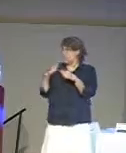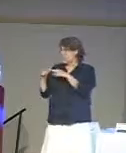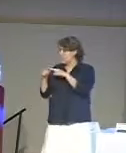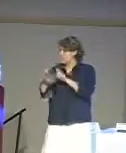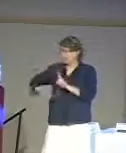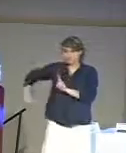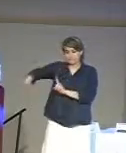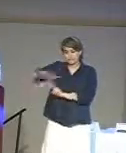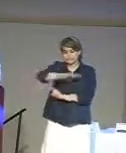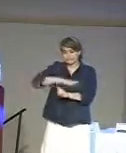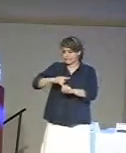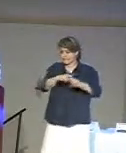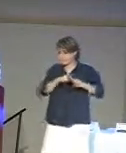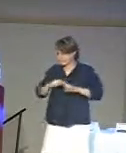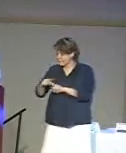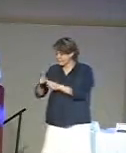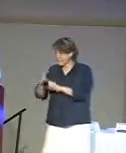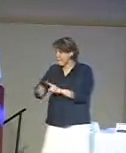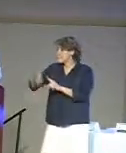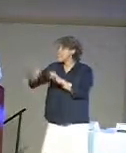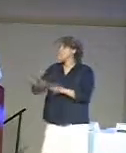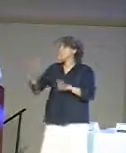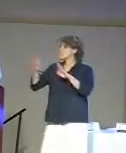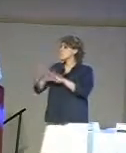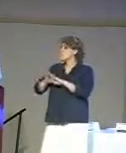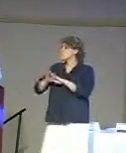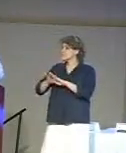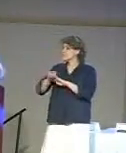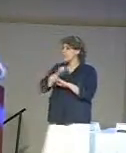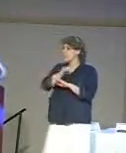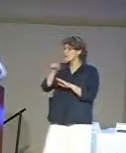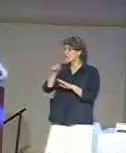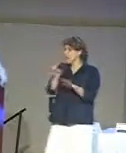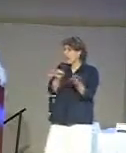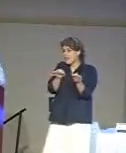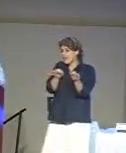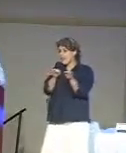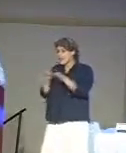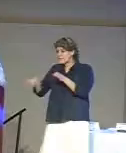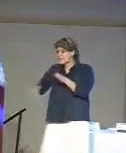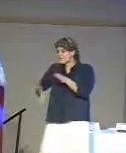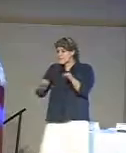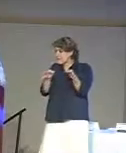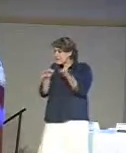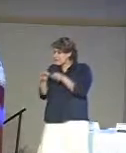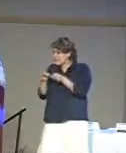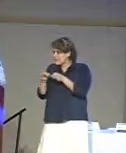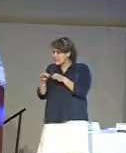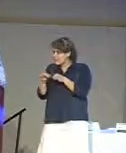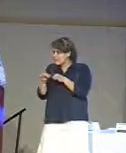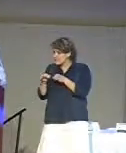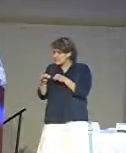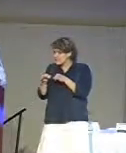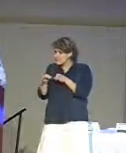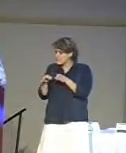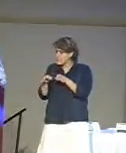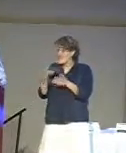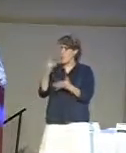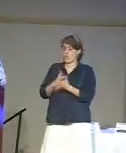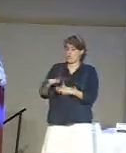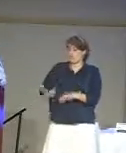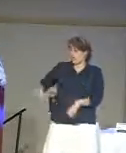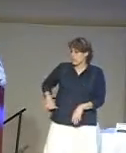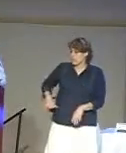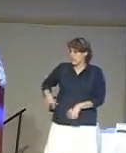tenemos primero que generar interés en el tema. Pero el interés solo no resuelve